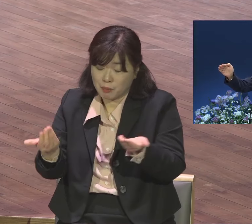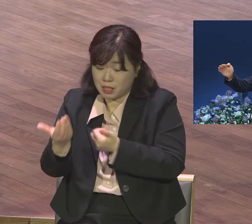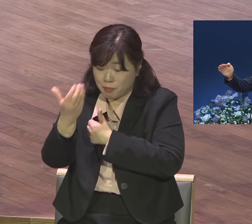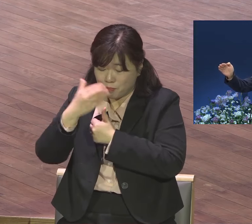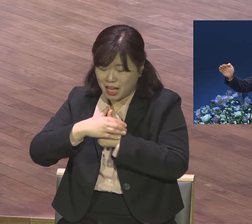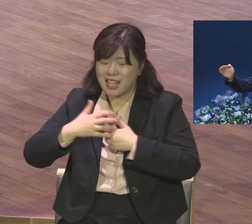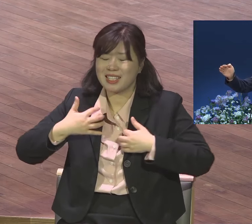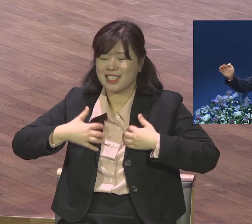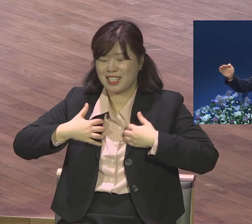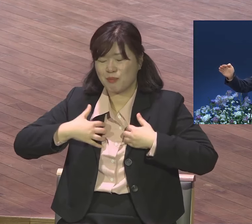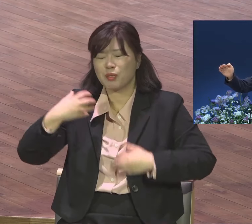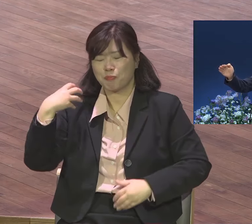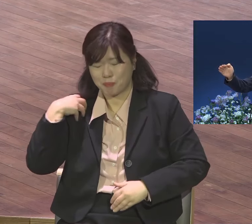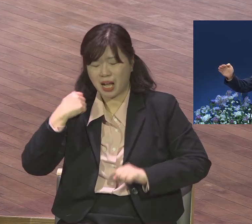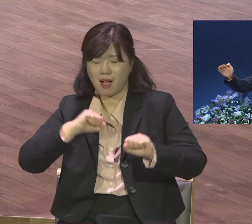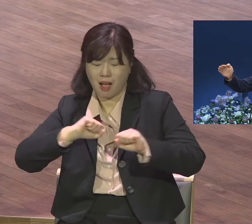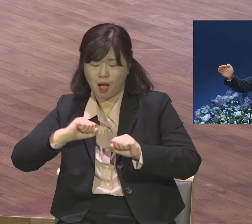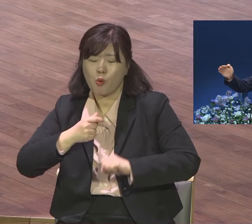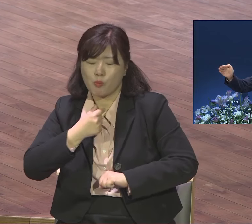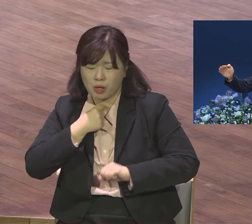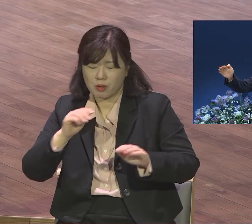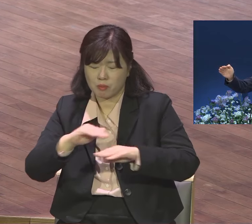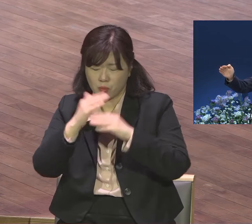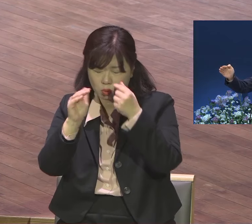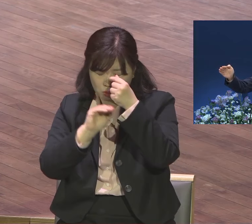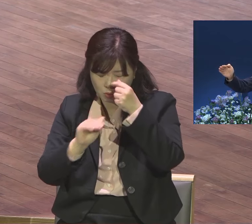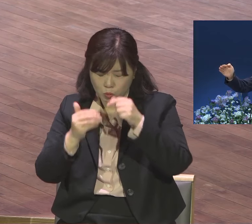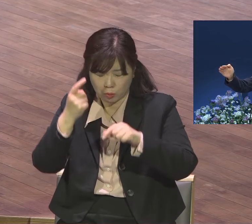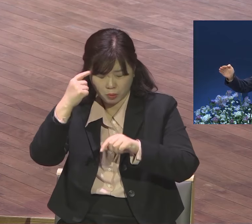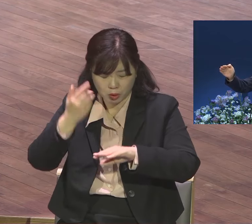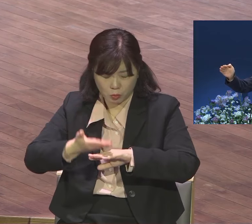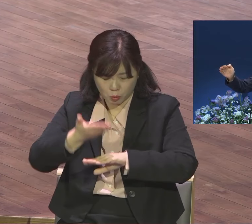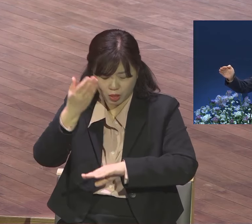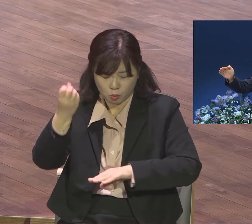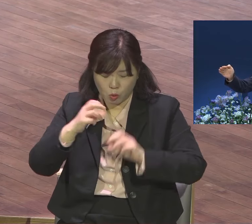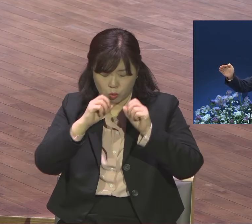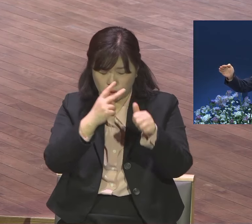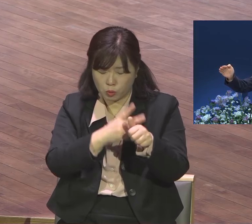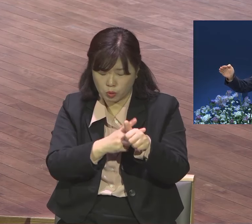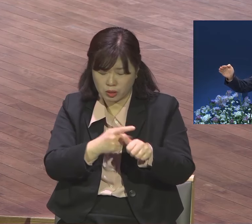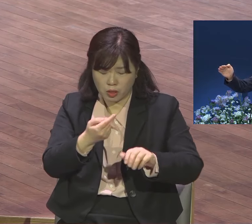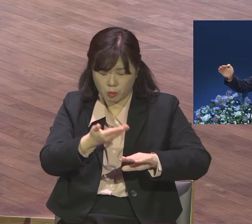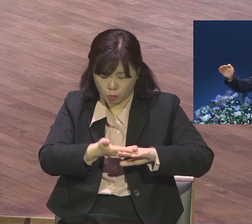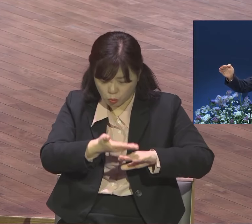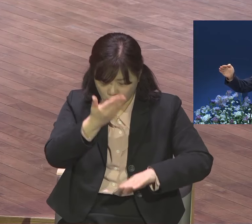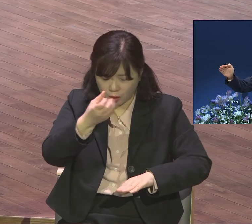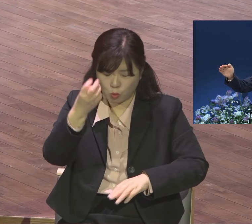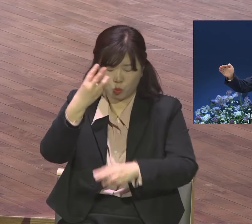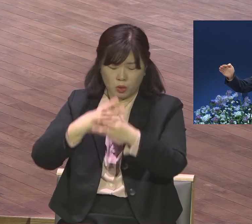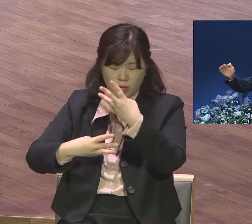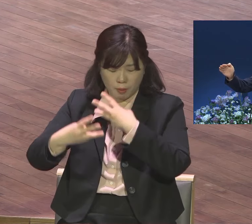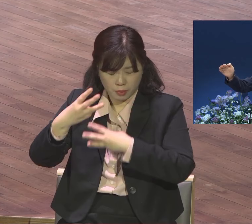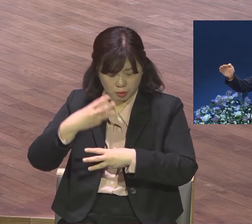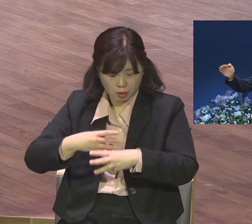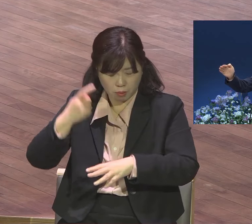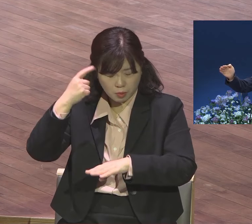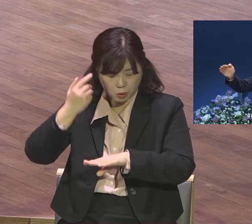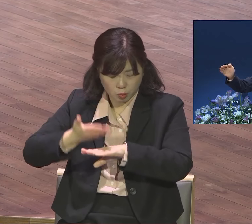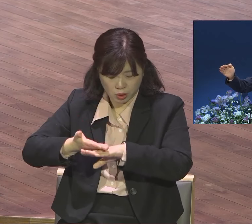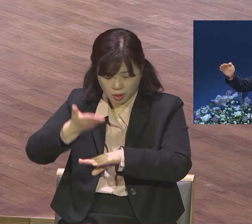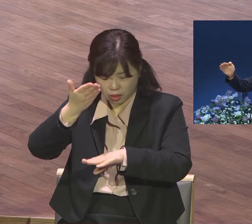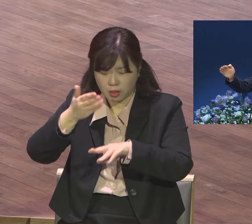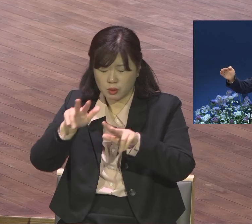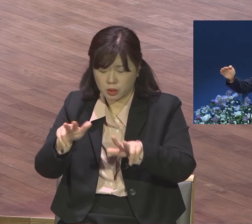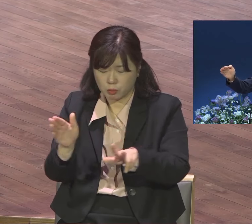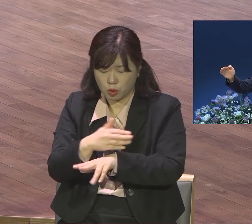주의 백성들 머리위에 전세계 파송 협력하는 선교사님들 사역위에 삼서밋으로 자라나는 모든 렘넌트들